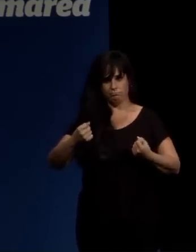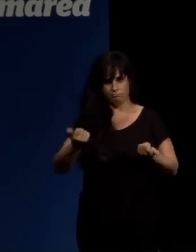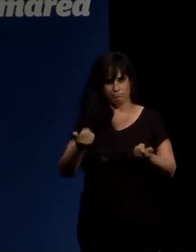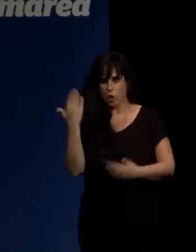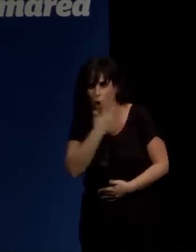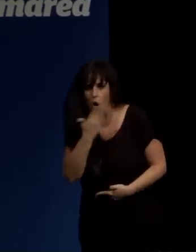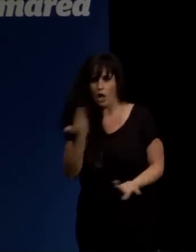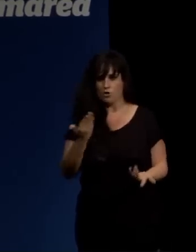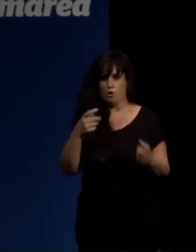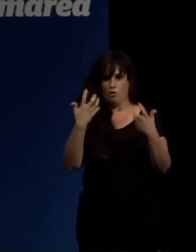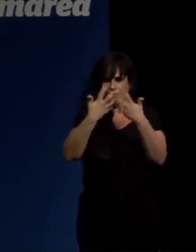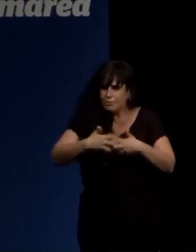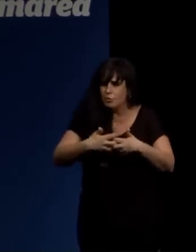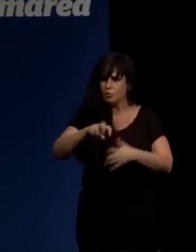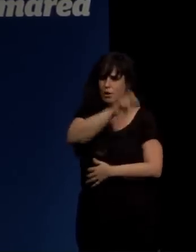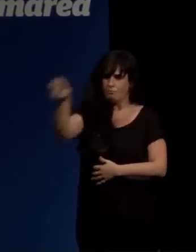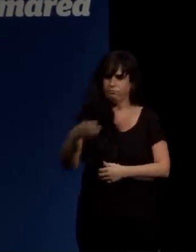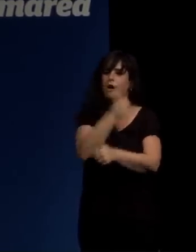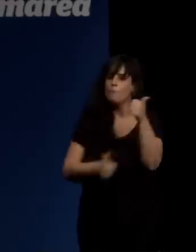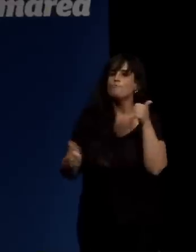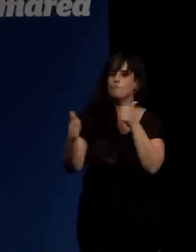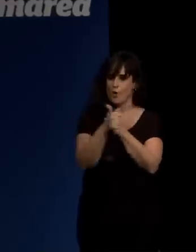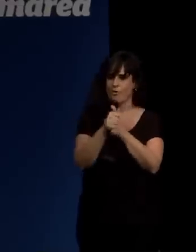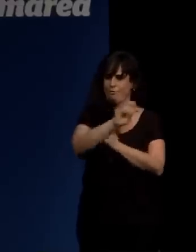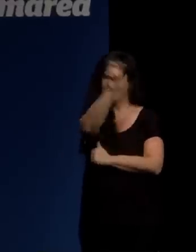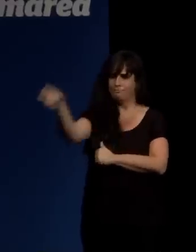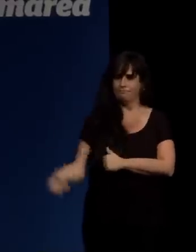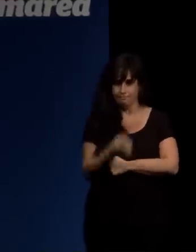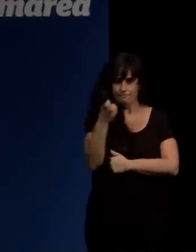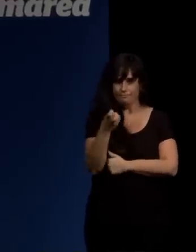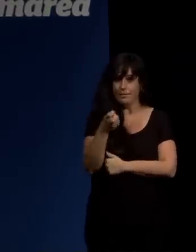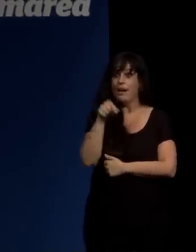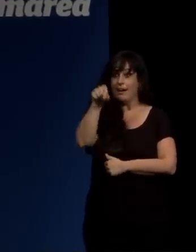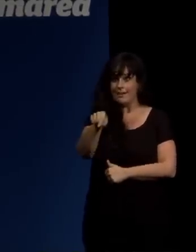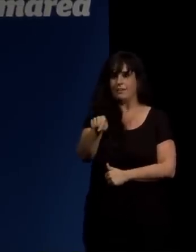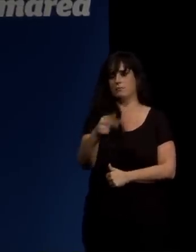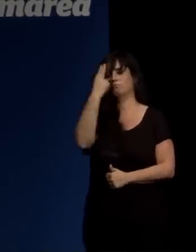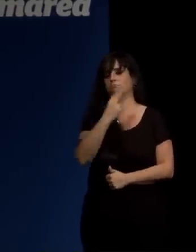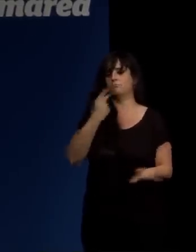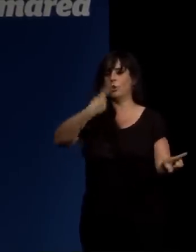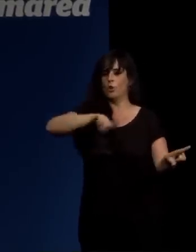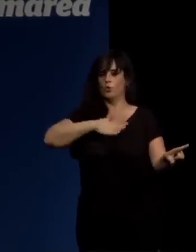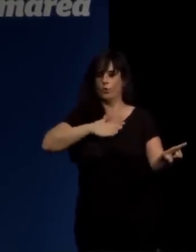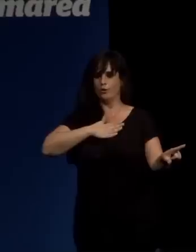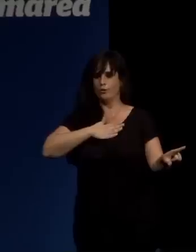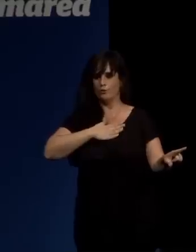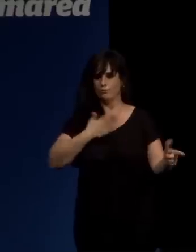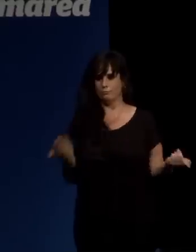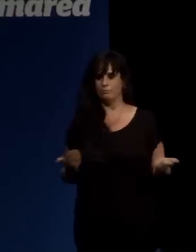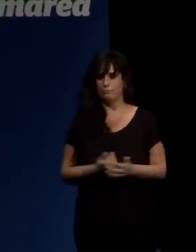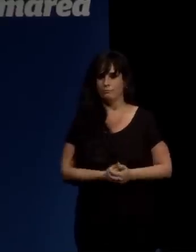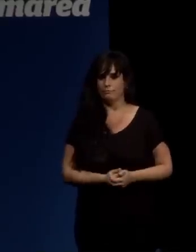a industria, a pesca, a gandeiría, etc. E ese é o compromiso de Marea. Son, polo